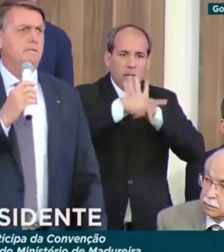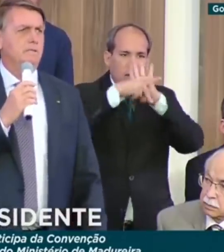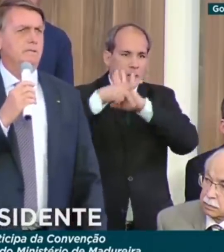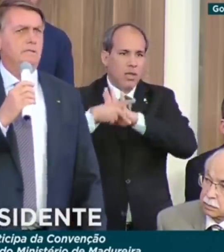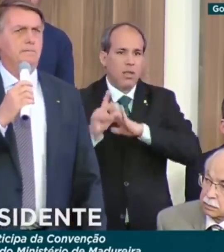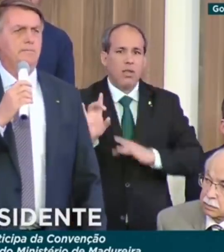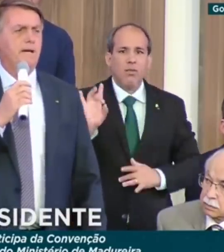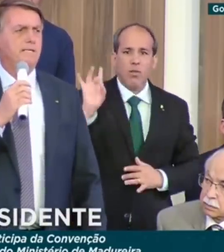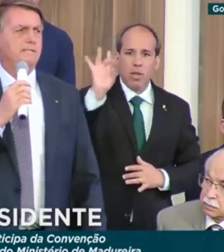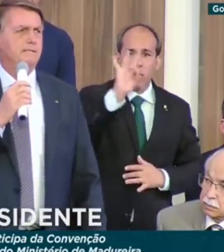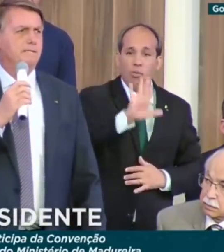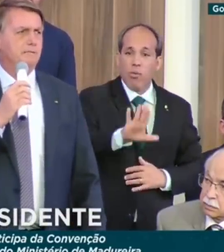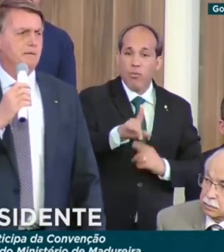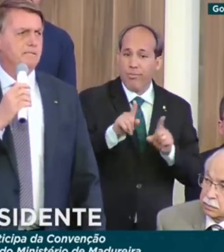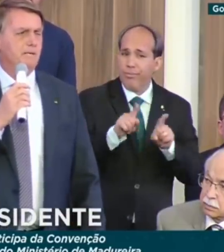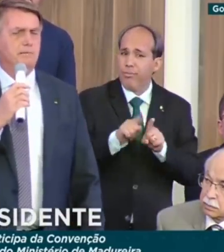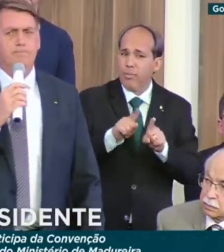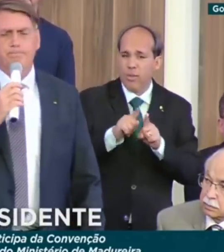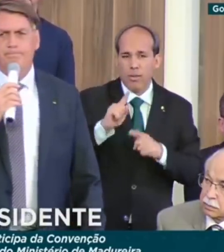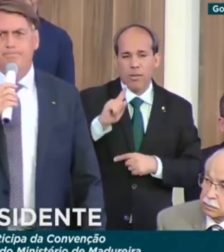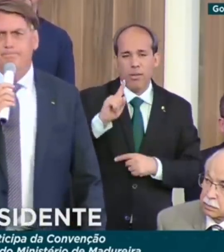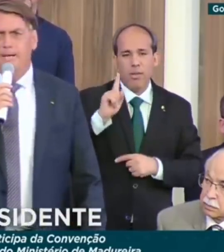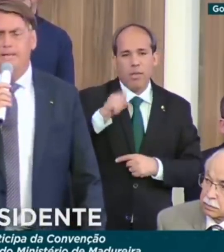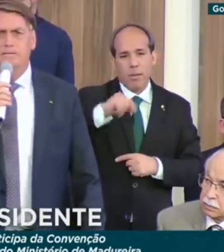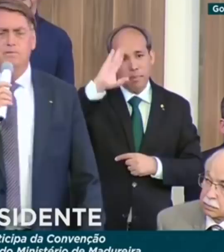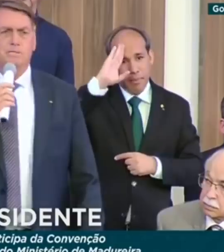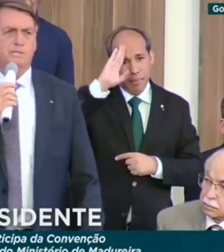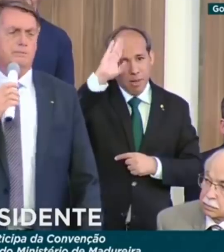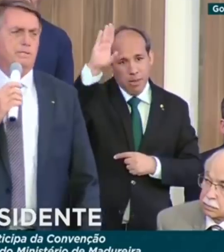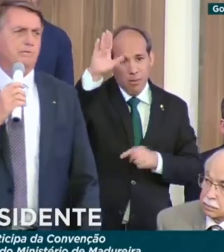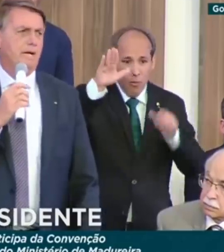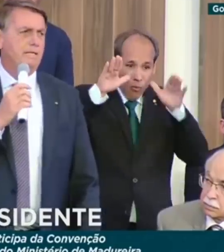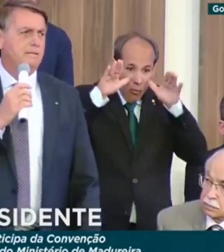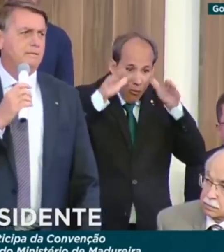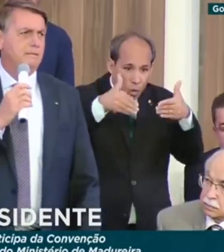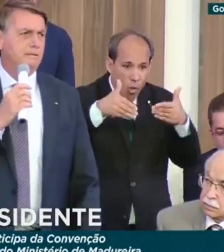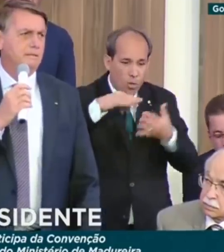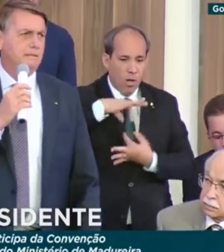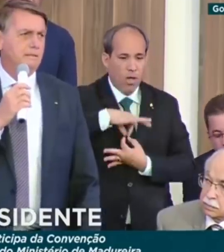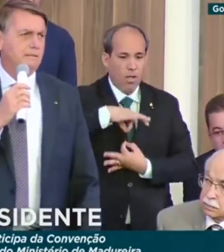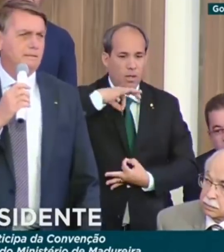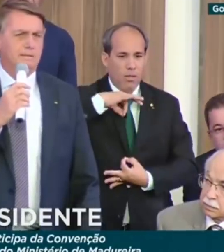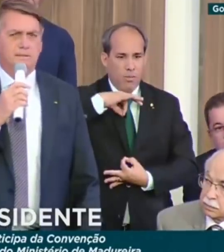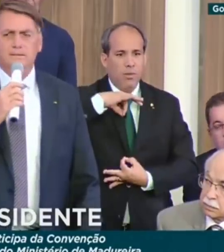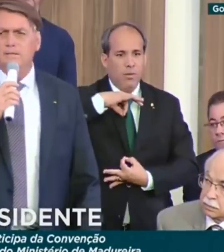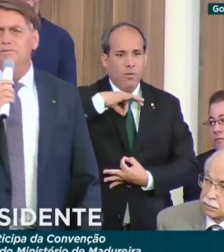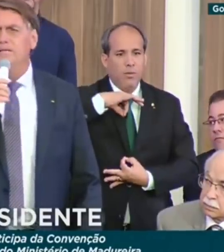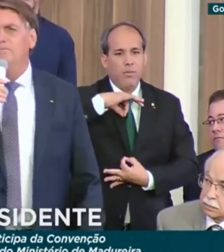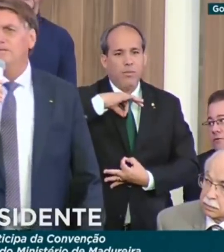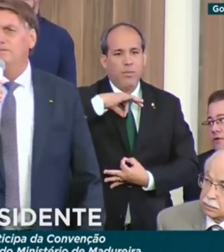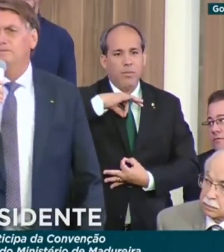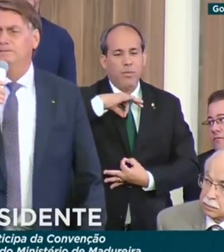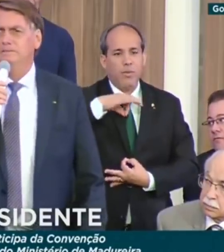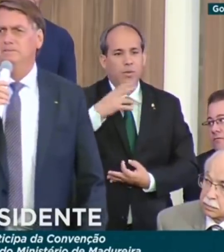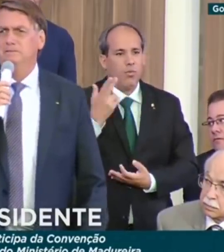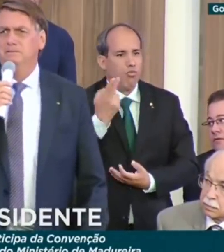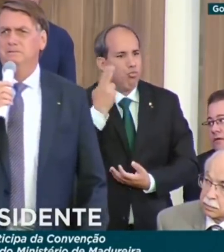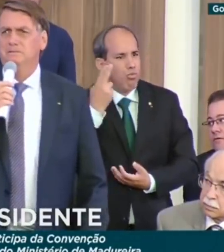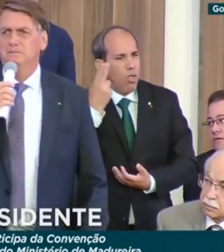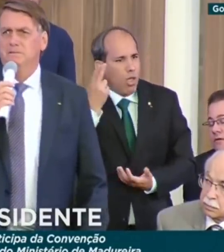nós, mas em especial para as questões espirituais, não tem preço.